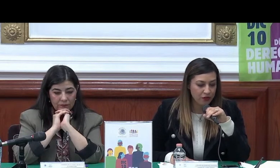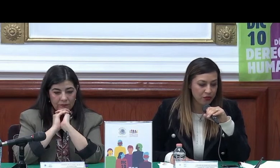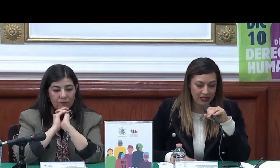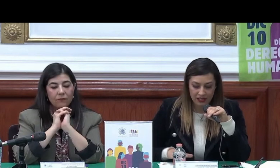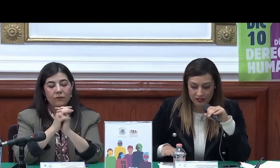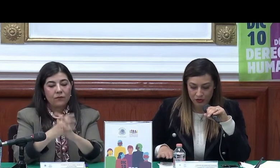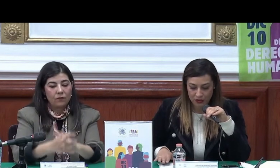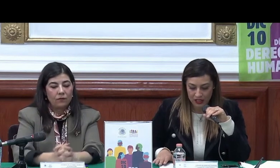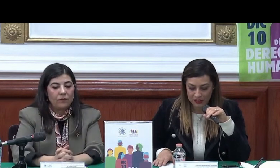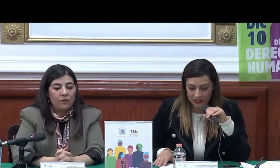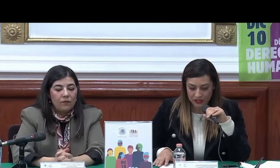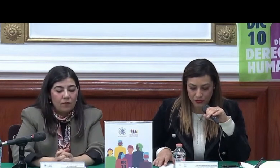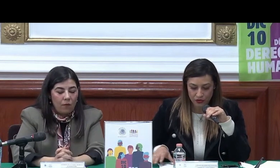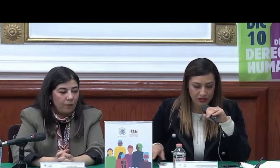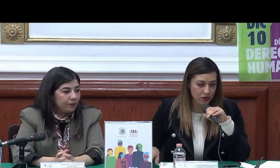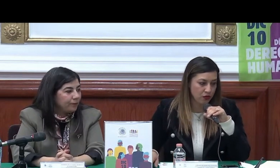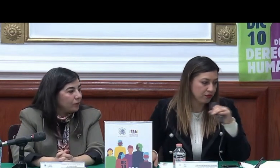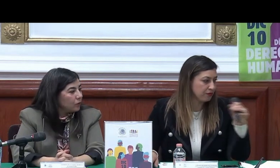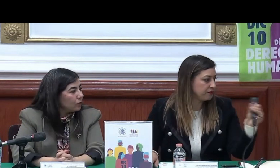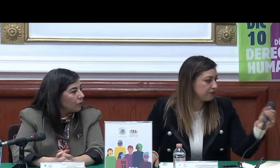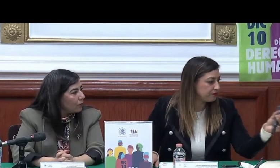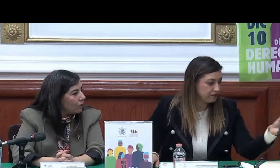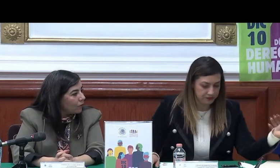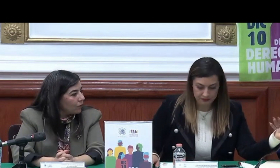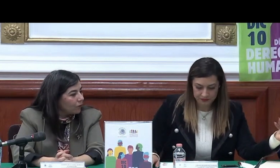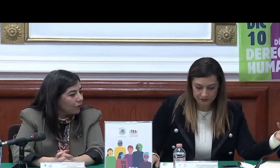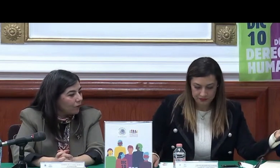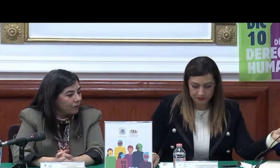e informe sobre la verificación del quórum.